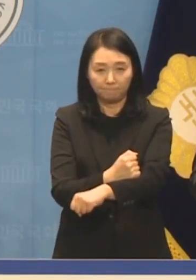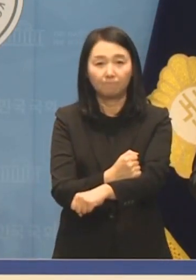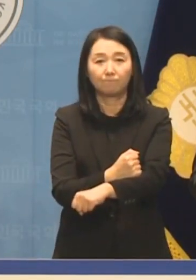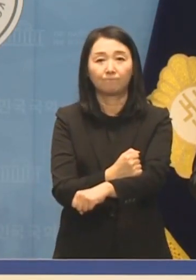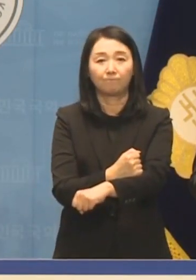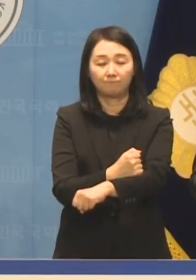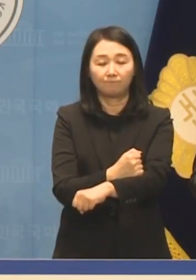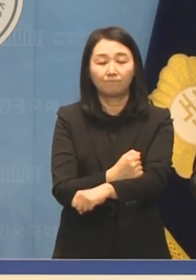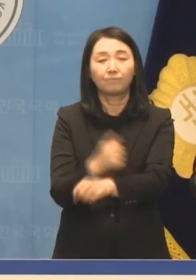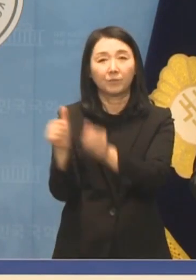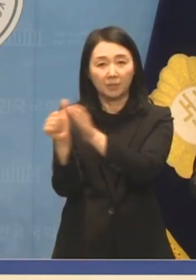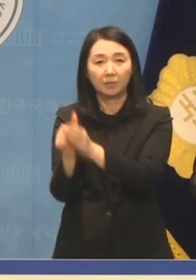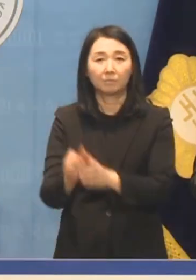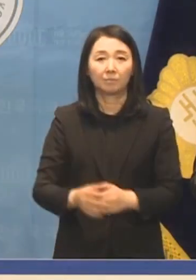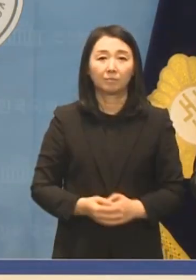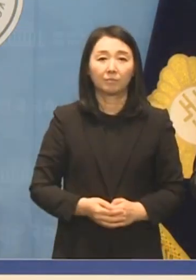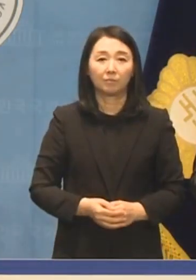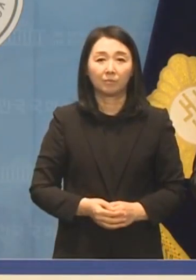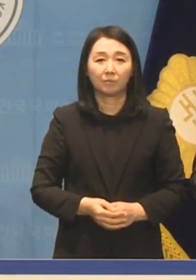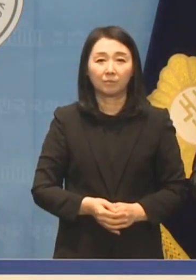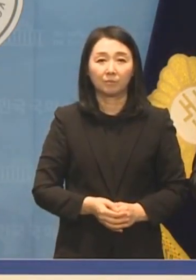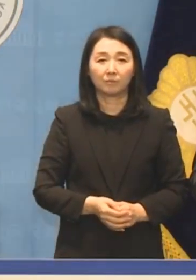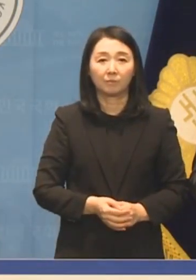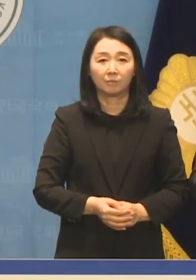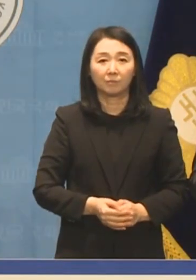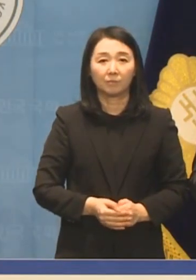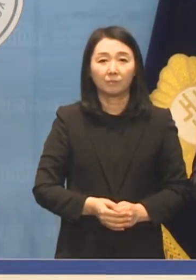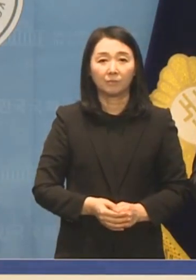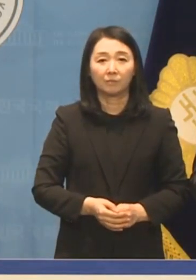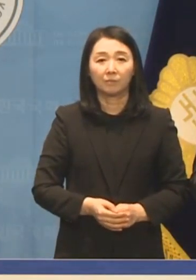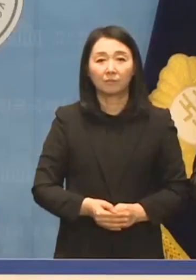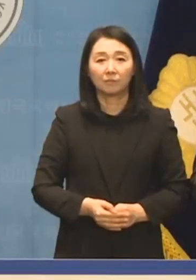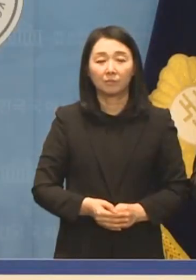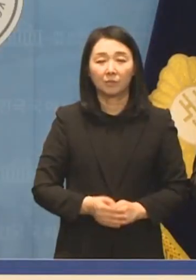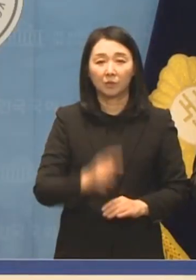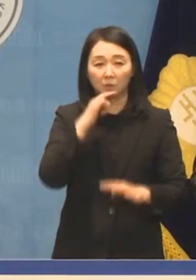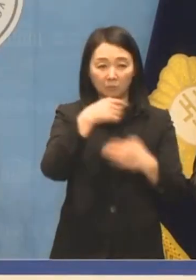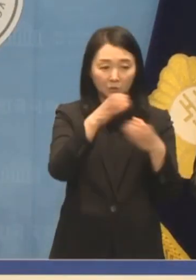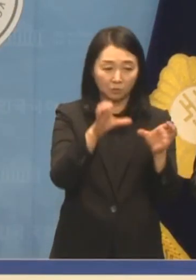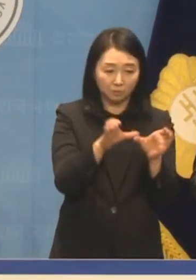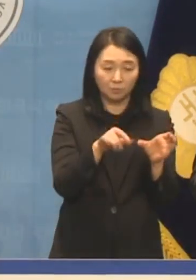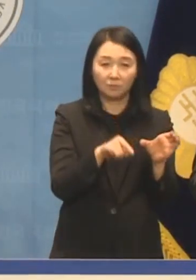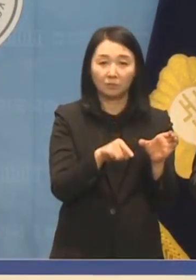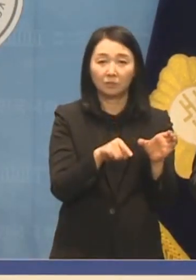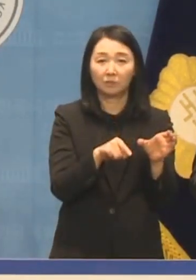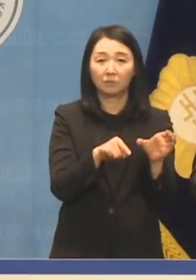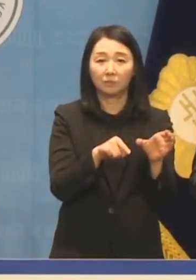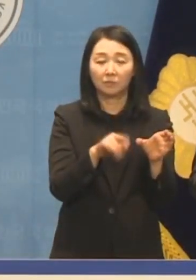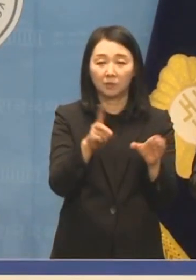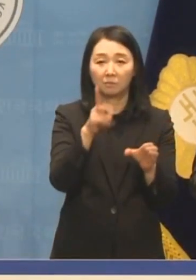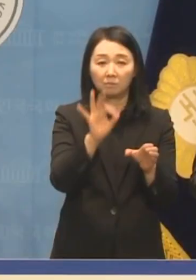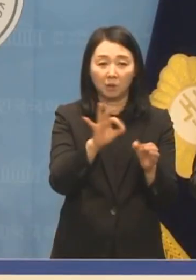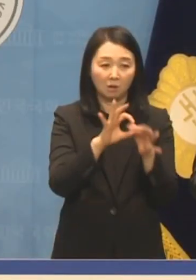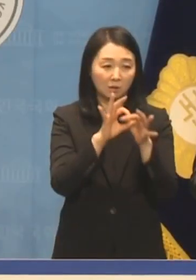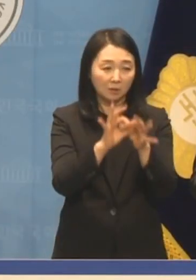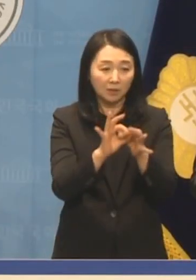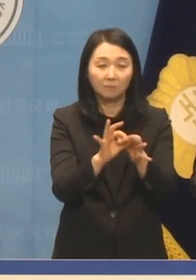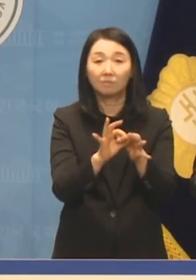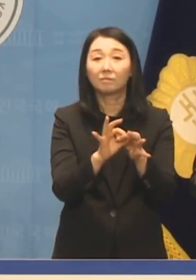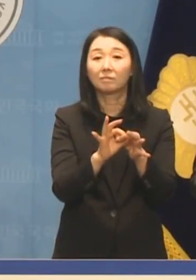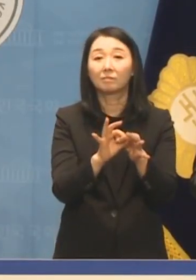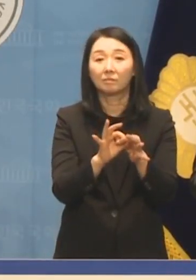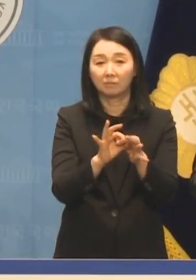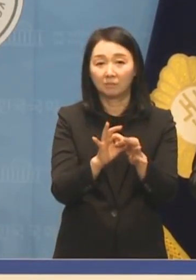애써주시기로 했습니다. 그리고 오늘은 그동안 저희 더불어민주당에서 명태균 게이트